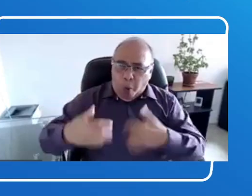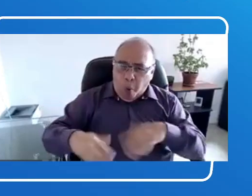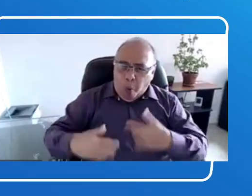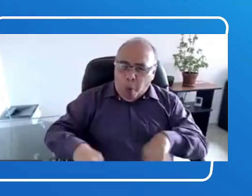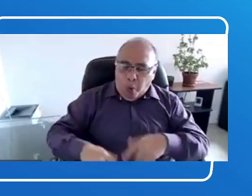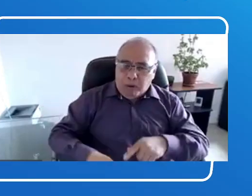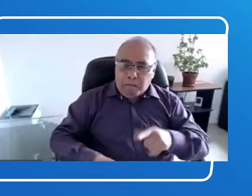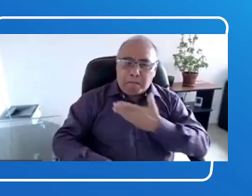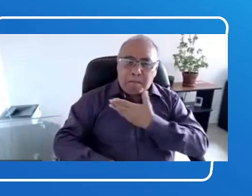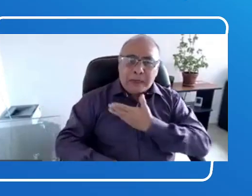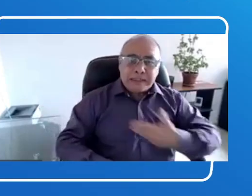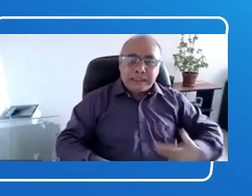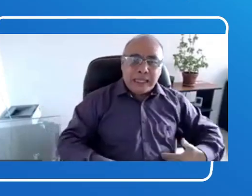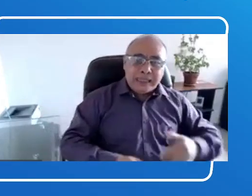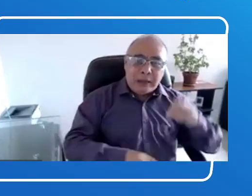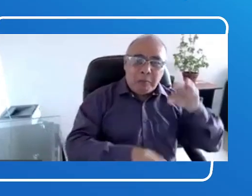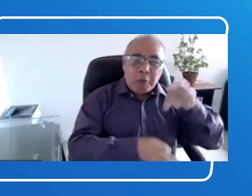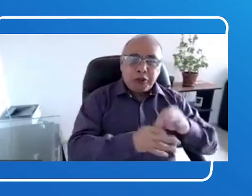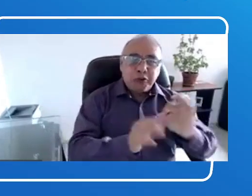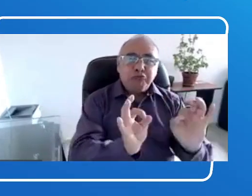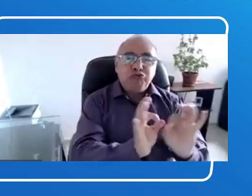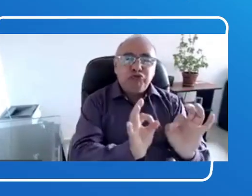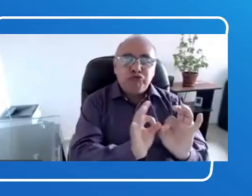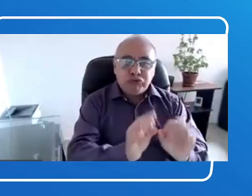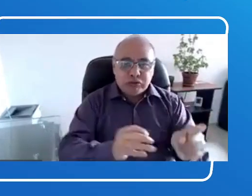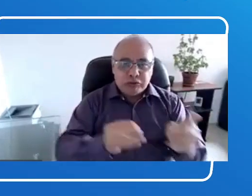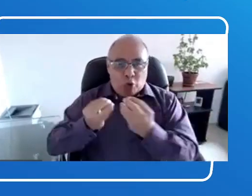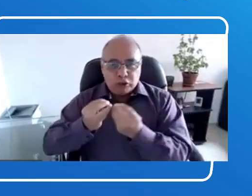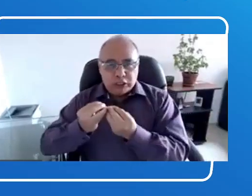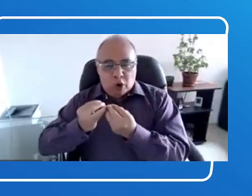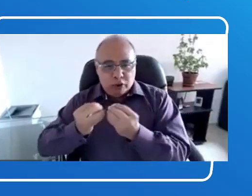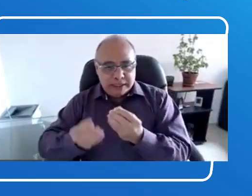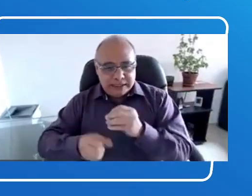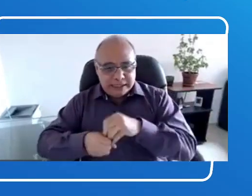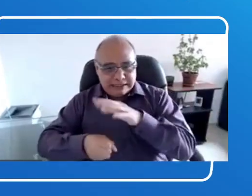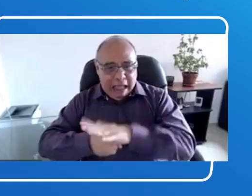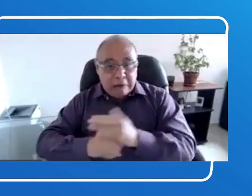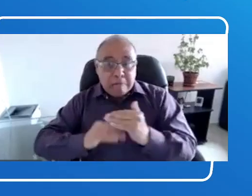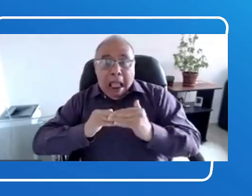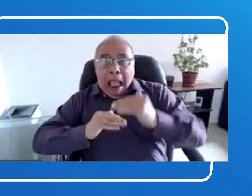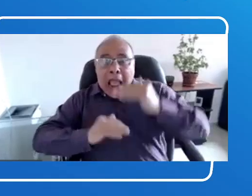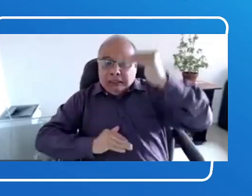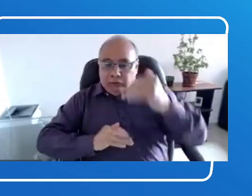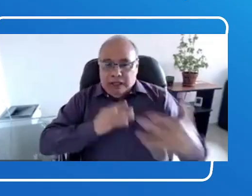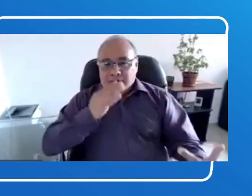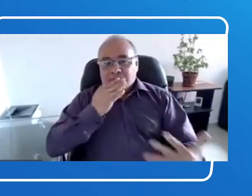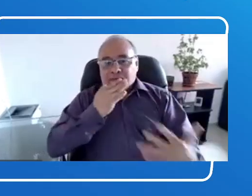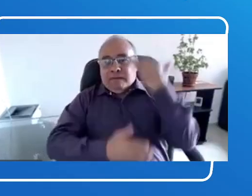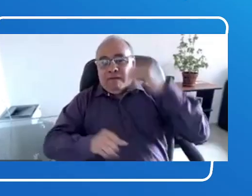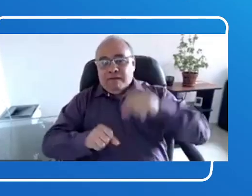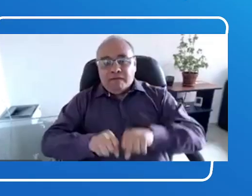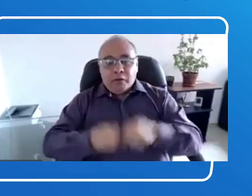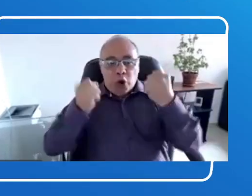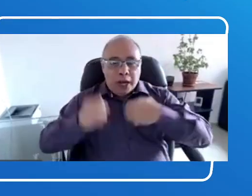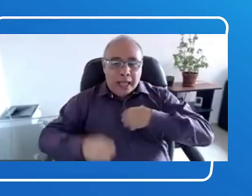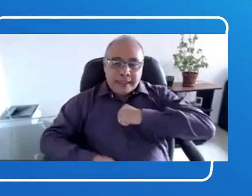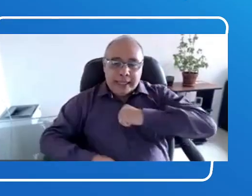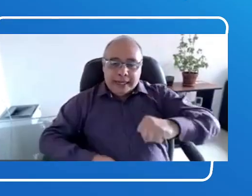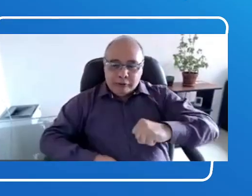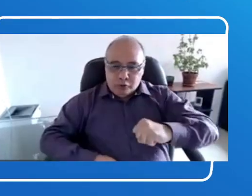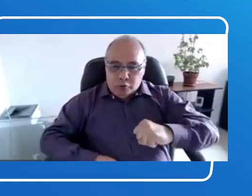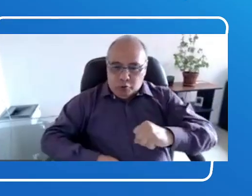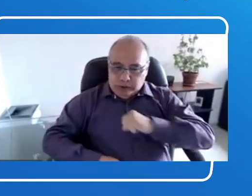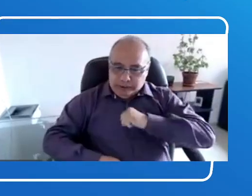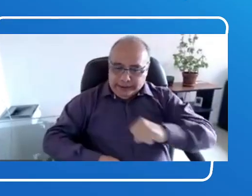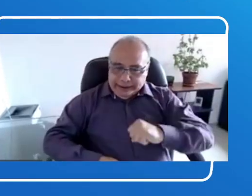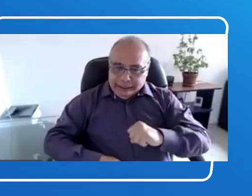las elecciones para los consejos locales y distritales, sí se piden muchísimos más requisitos. Y eso